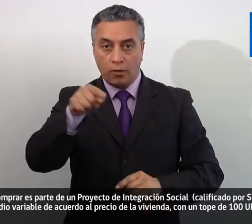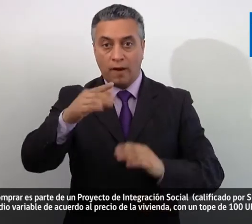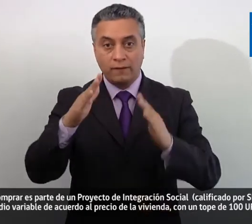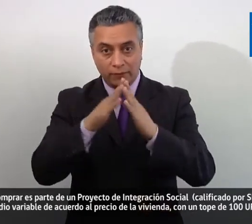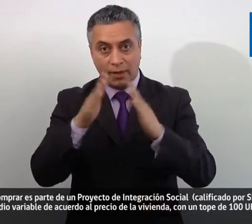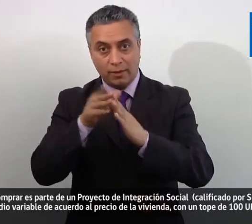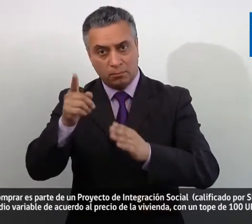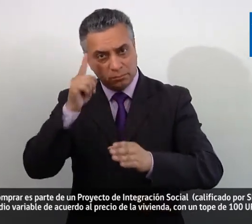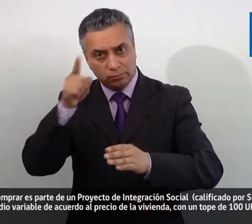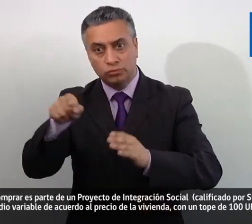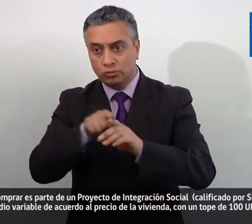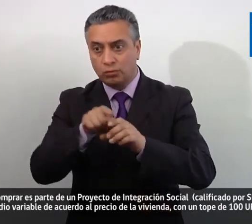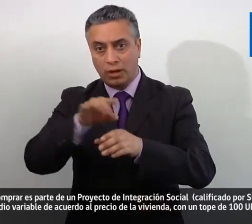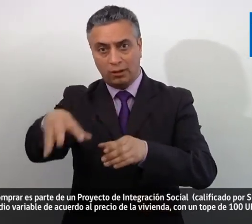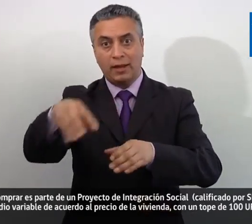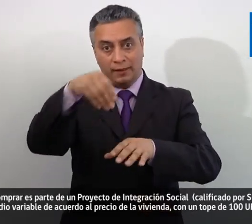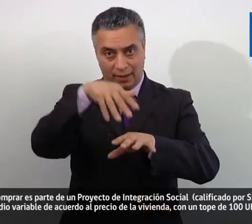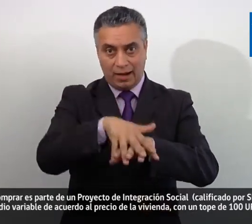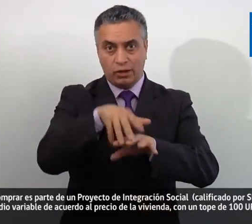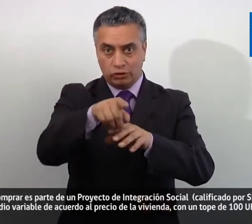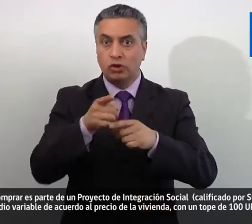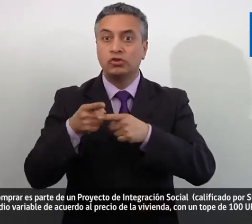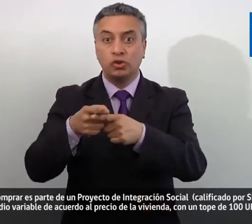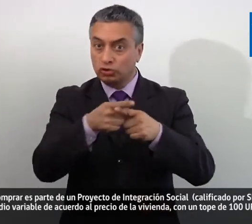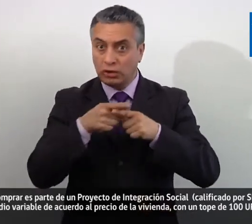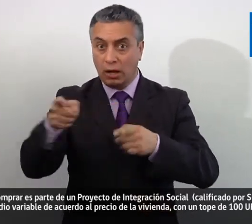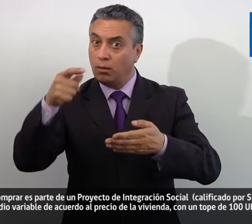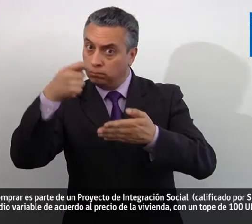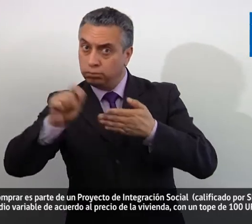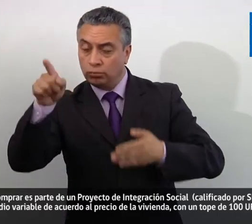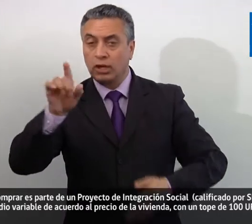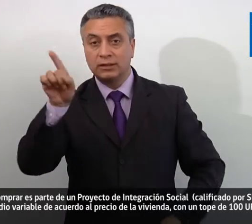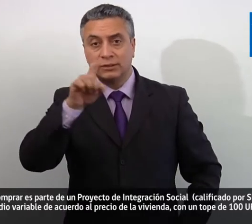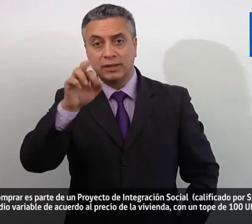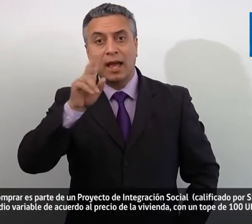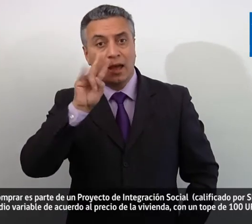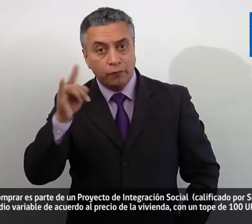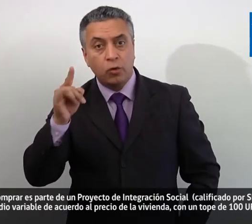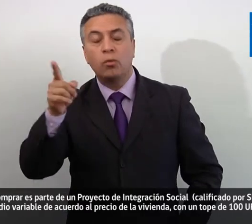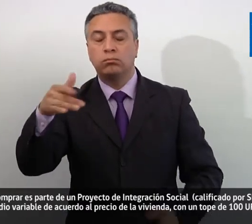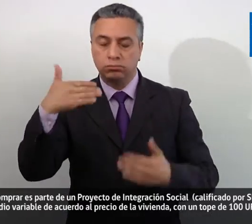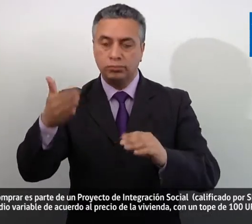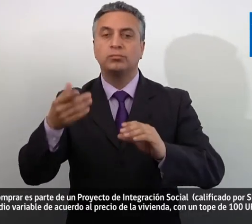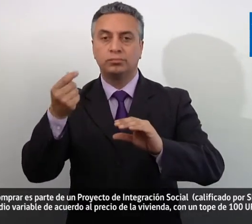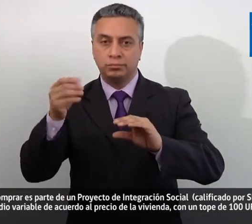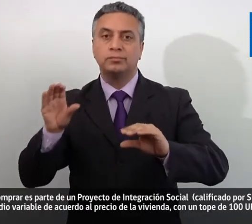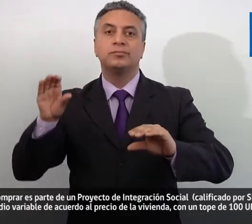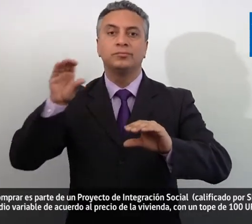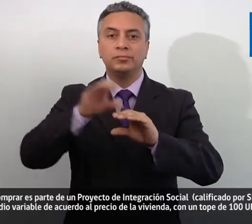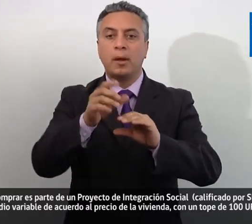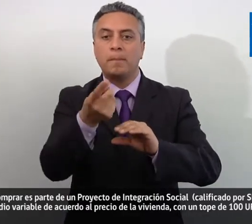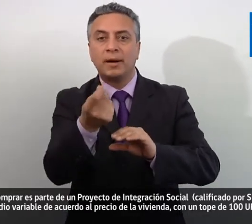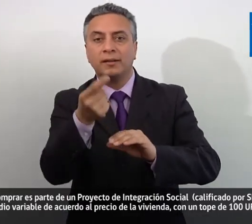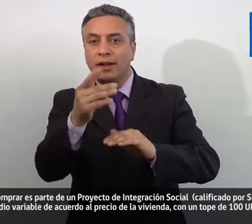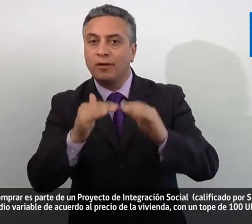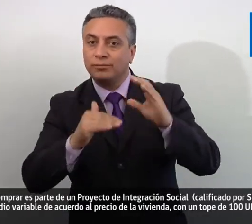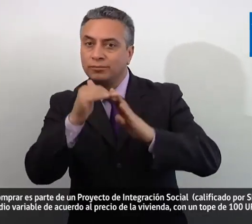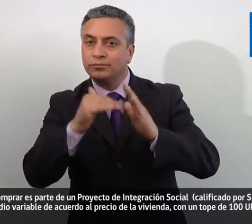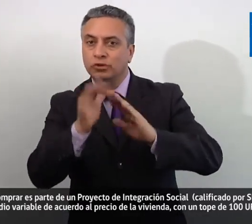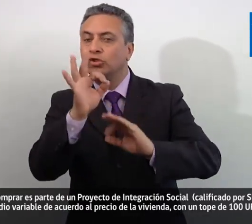un proyecto de integración social calificado por Serviu, se adiciona un subsidio variable de acuerdo al precio de la vivienda con un tope de